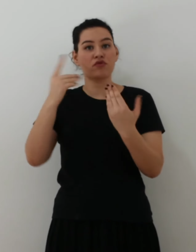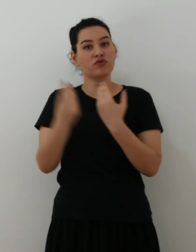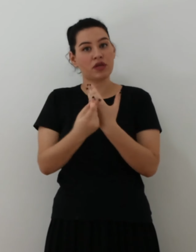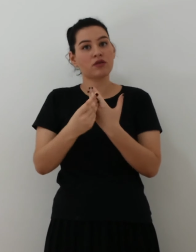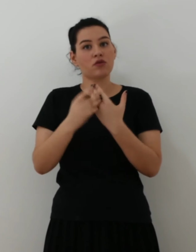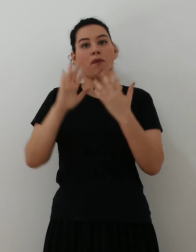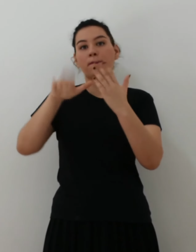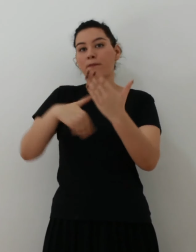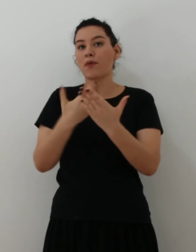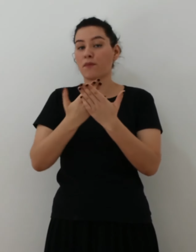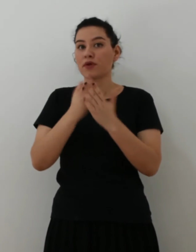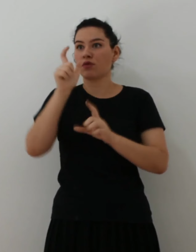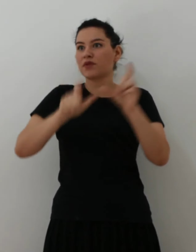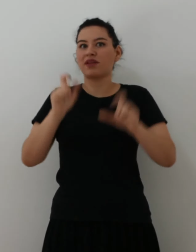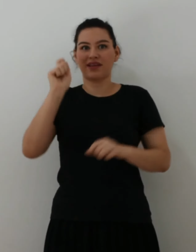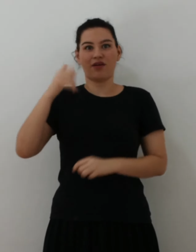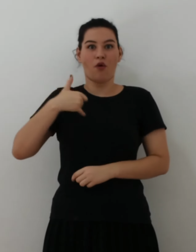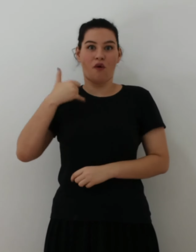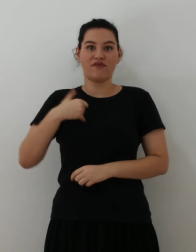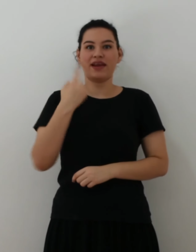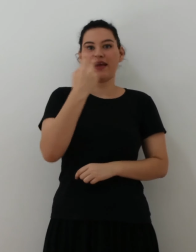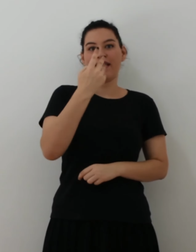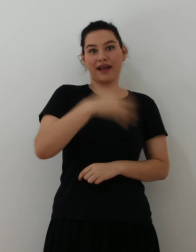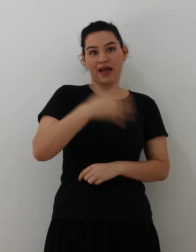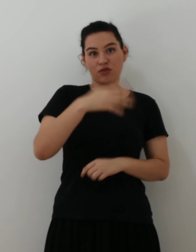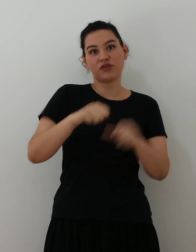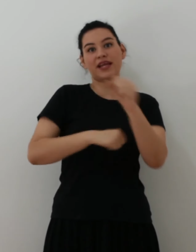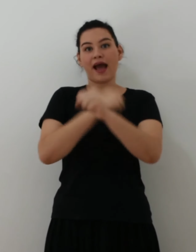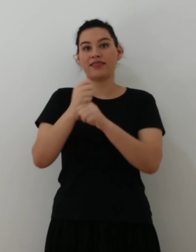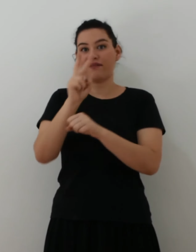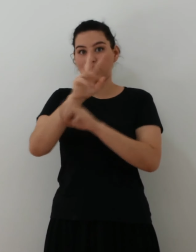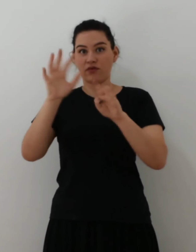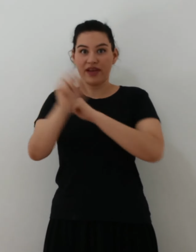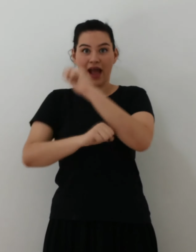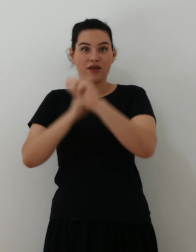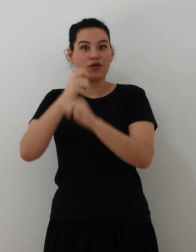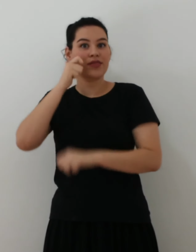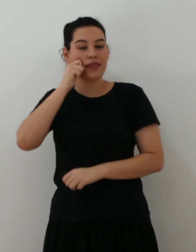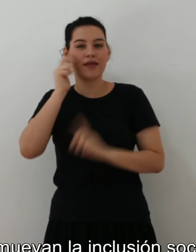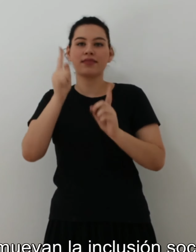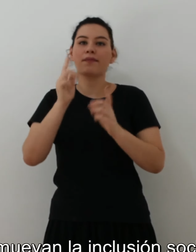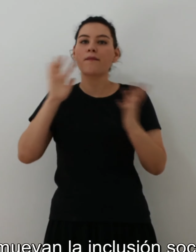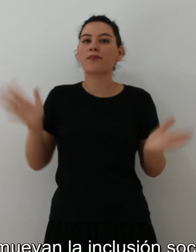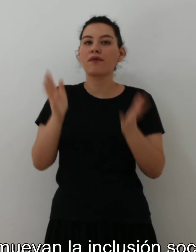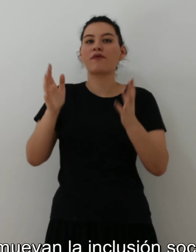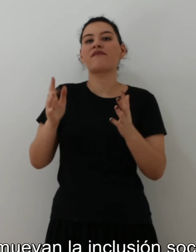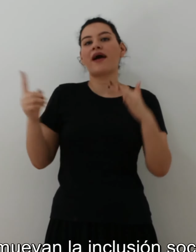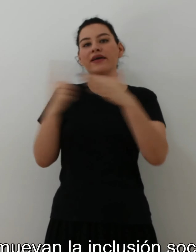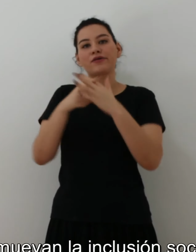propuestos por jóvenes de 14 a 29 años de edad, promuevan la inclusión social, estimulen la